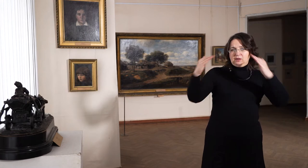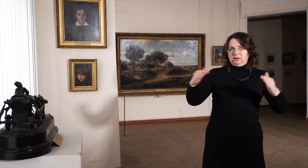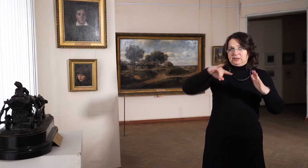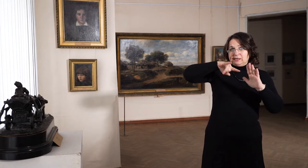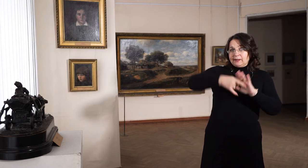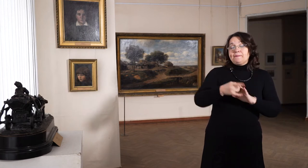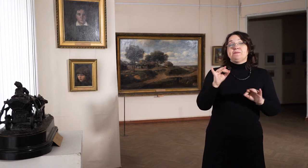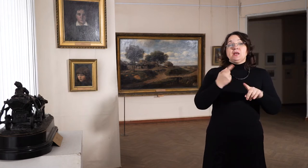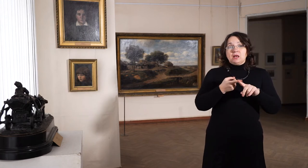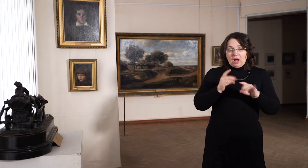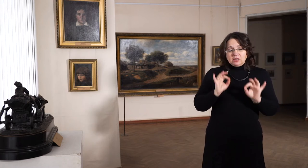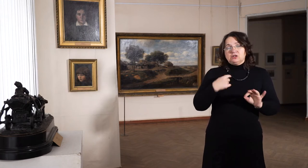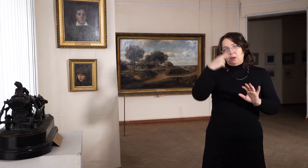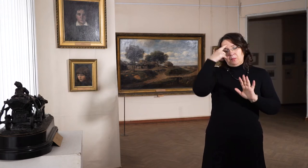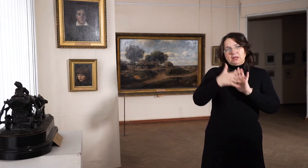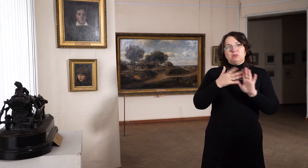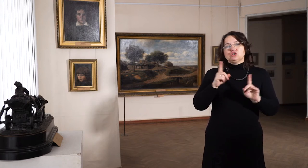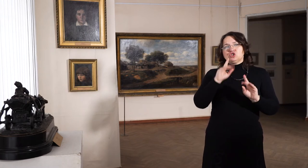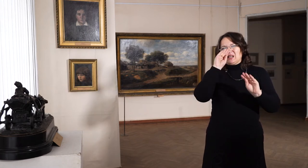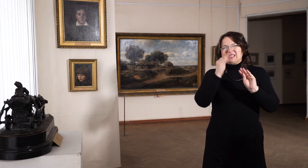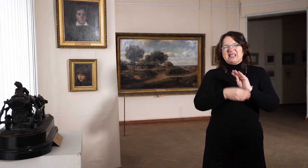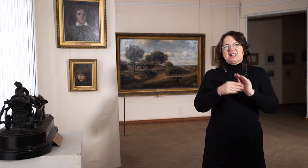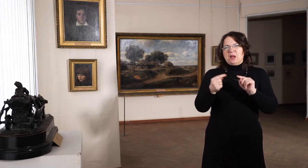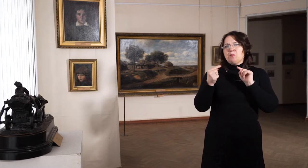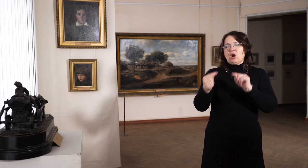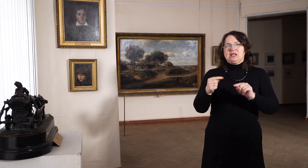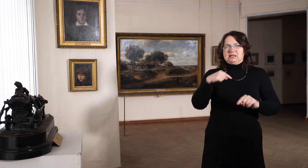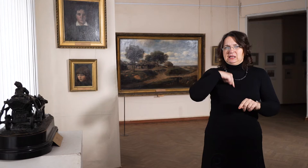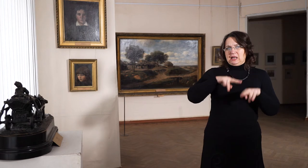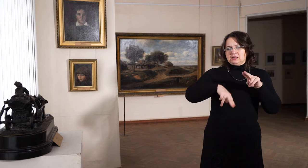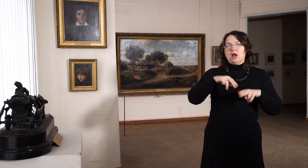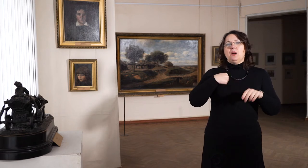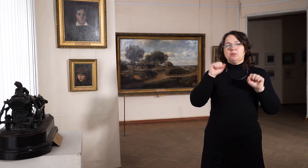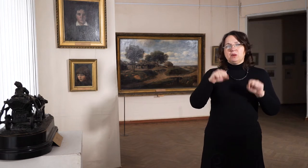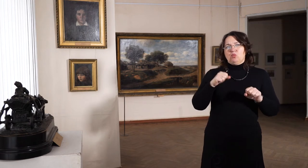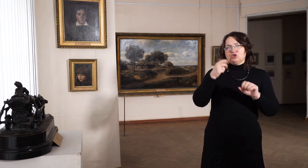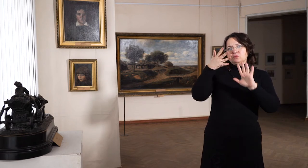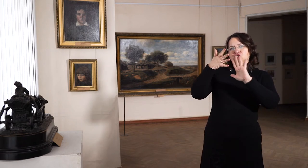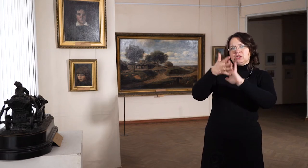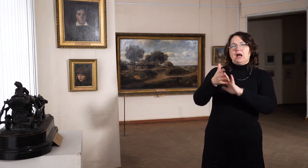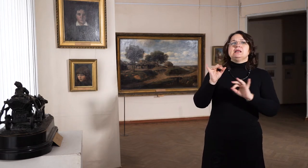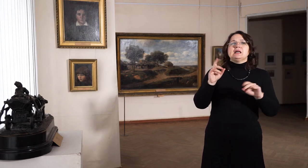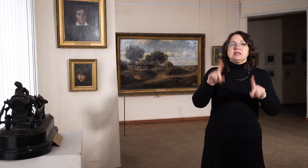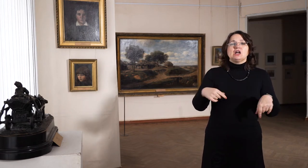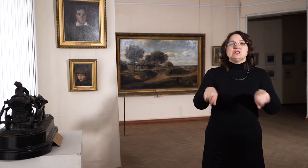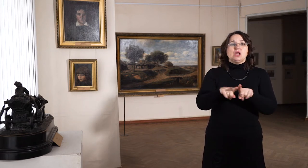И мы понимаем, что, конечно же, скрытые протестные настроения мы можем считать даже вот с такой